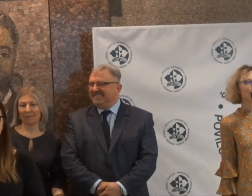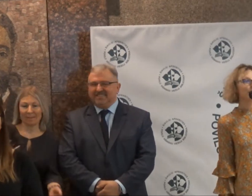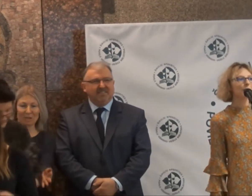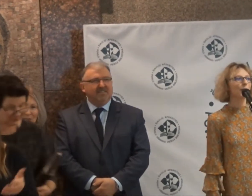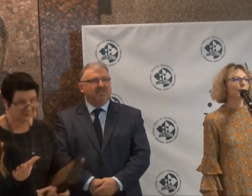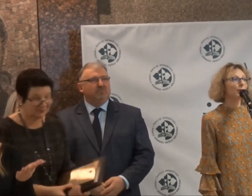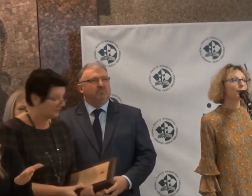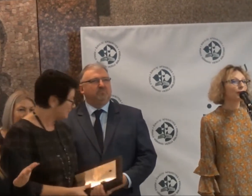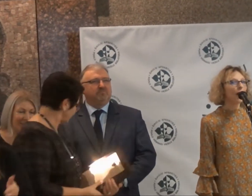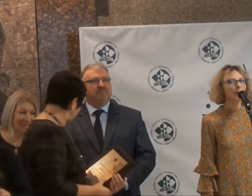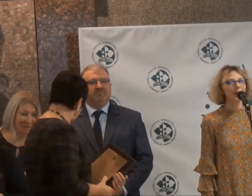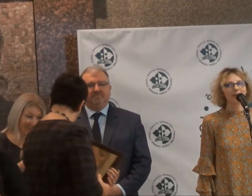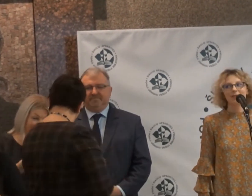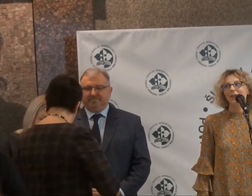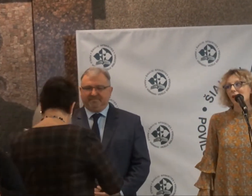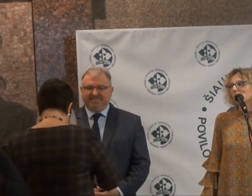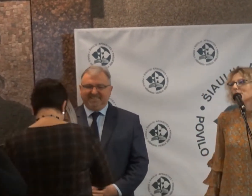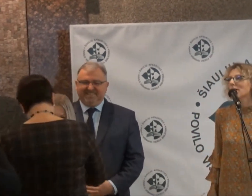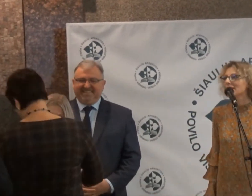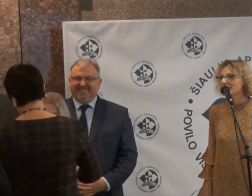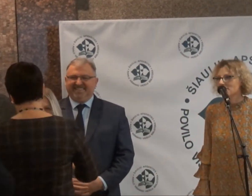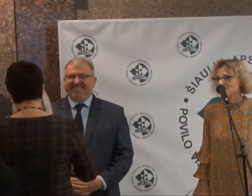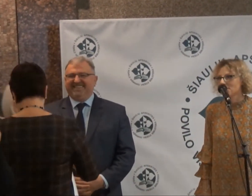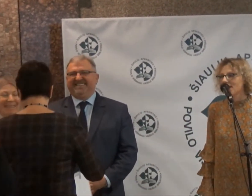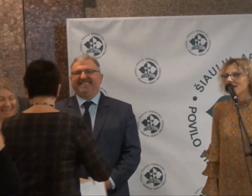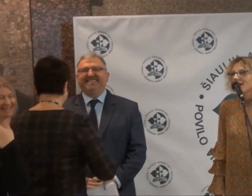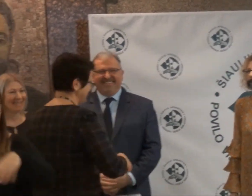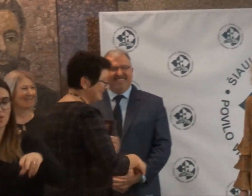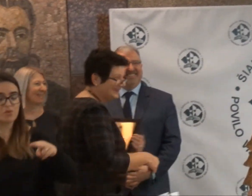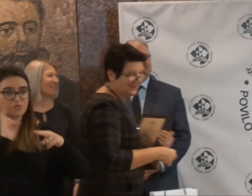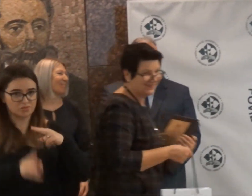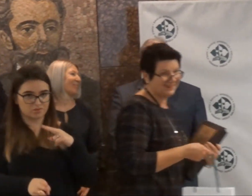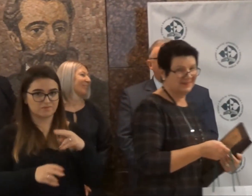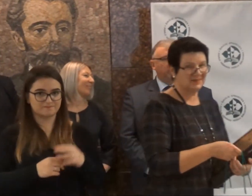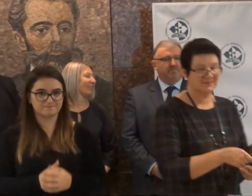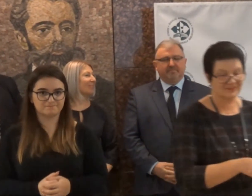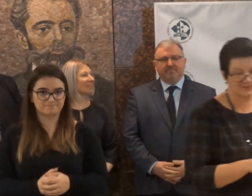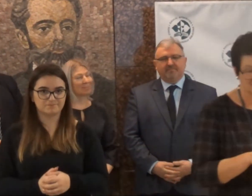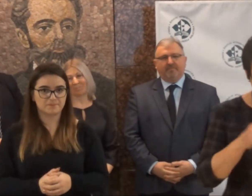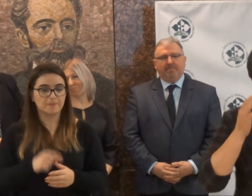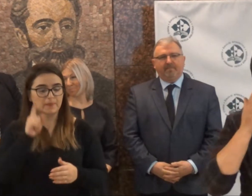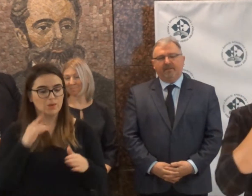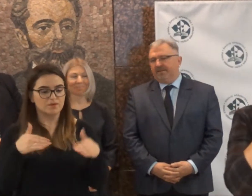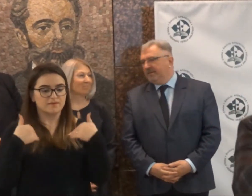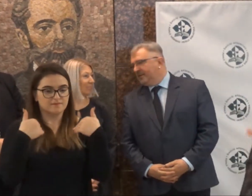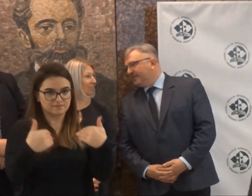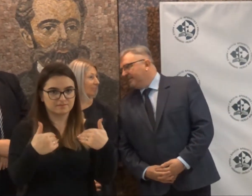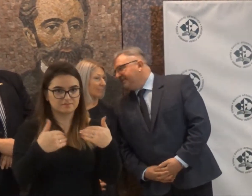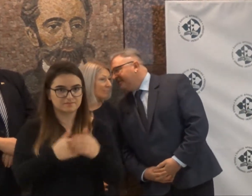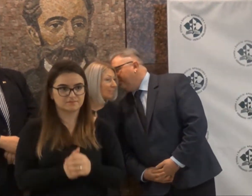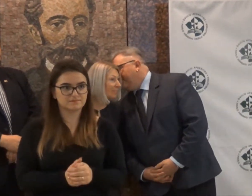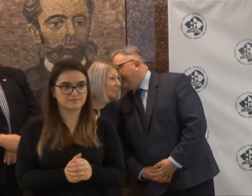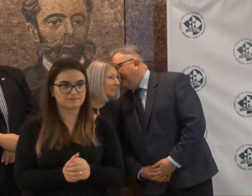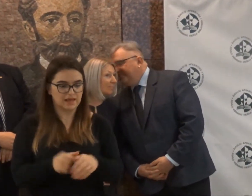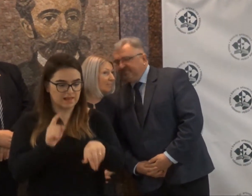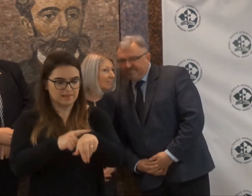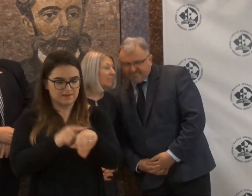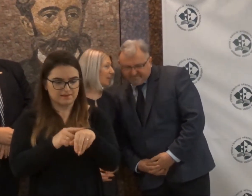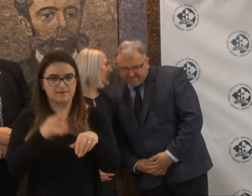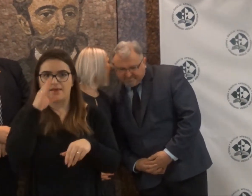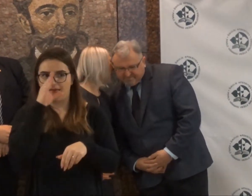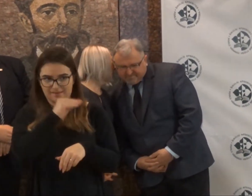Ačiū. Ką, ir mūsų apdovanojimai kaip ir baigti. Aš noriu palinkėti, mes tilpame į laiką ir